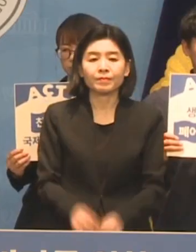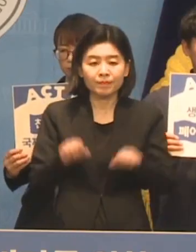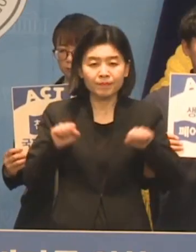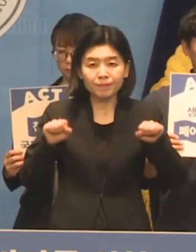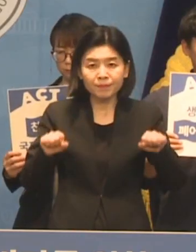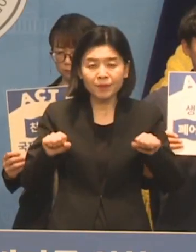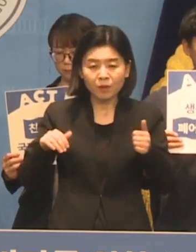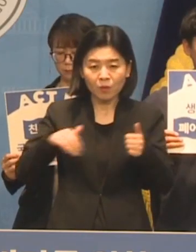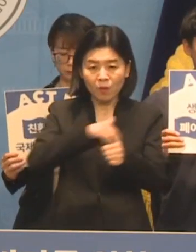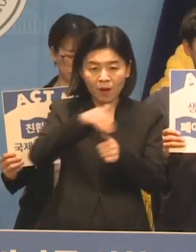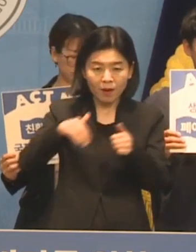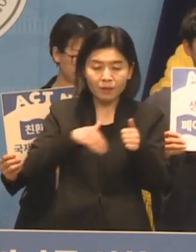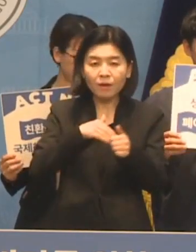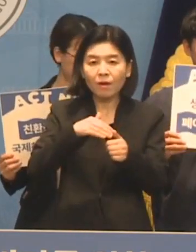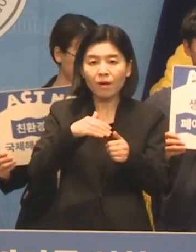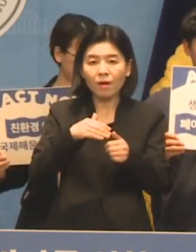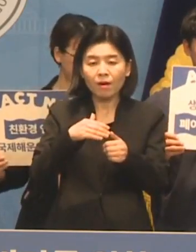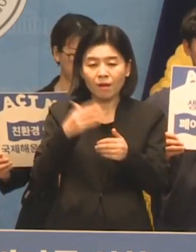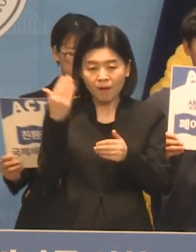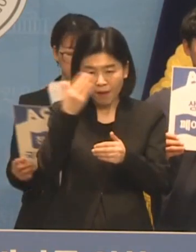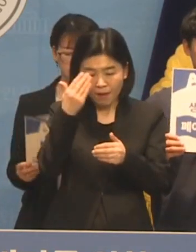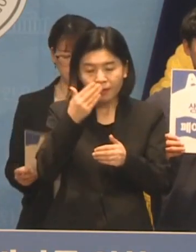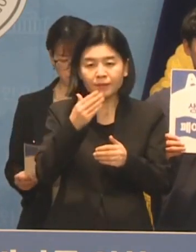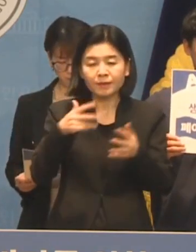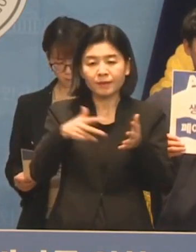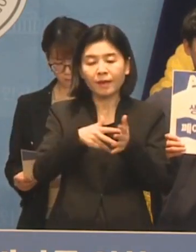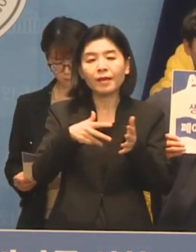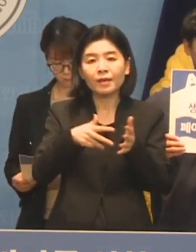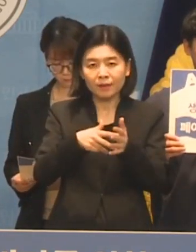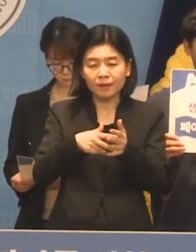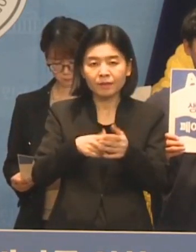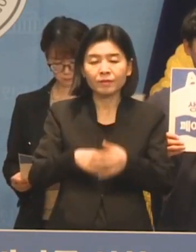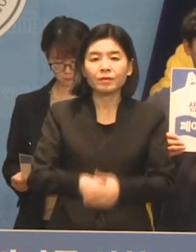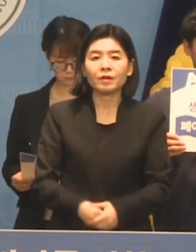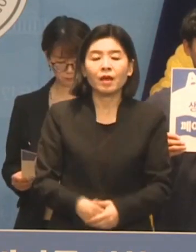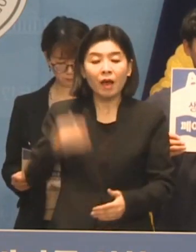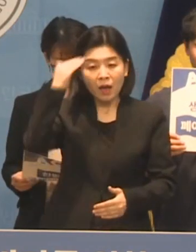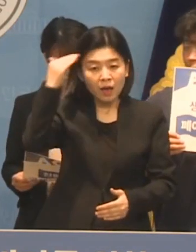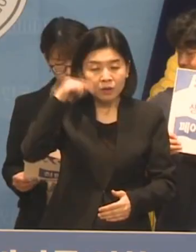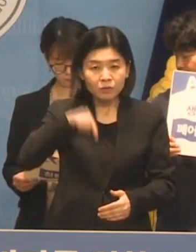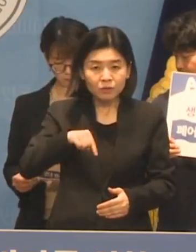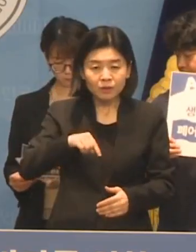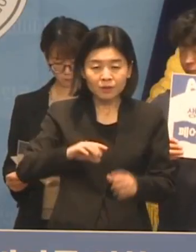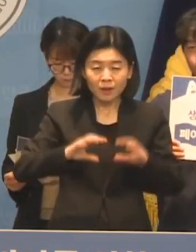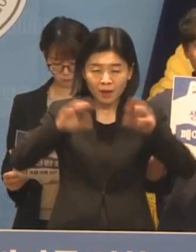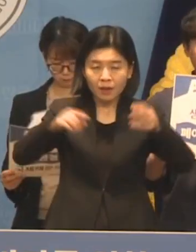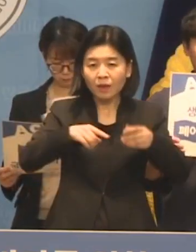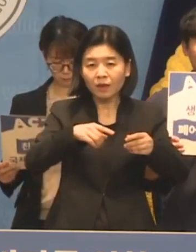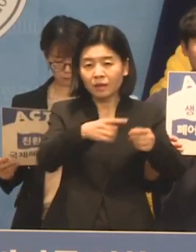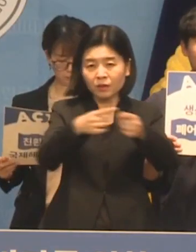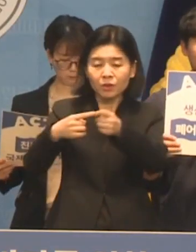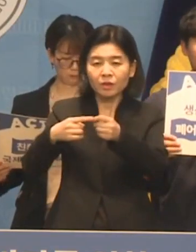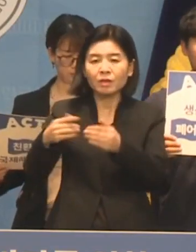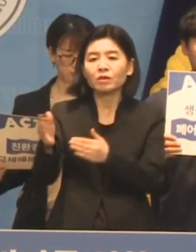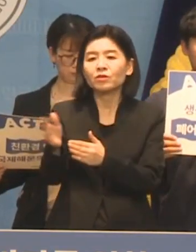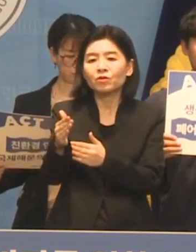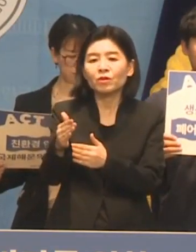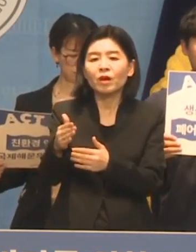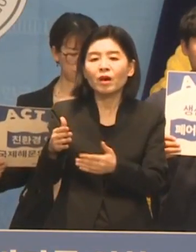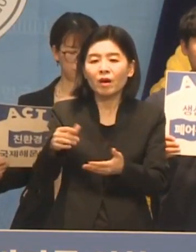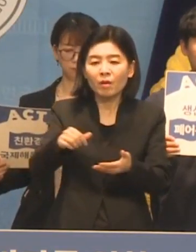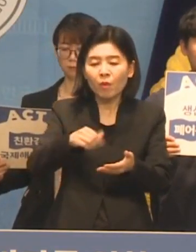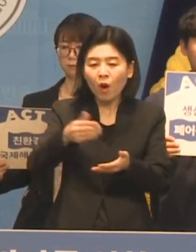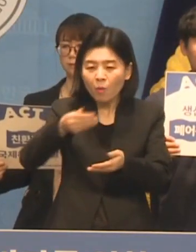안녕하세요. 환경정의재단 하우림 캠페이너입니다. 한국은 세계 1위 수산물 소비국이며